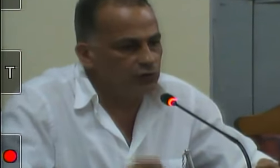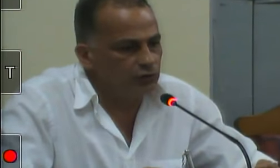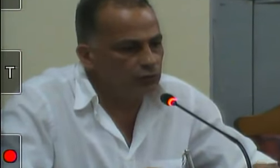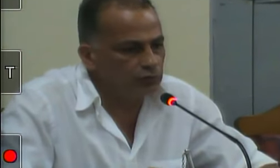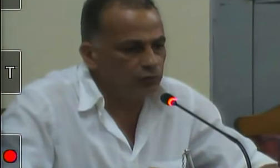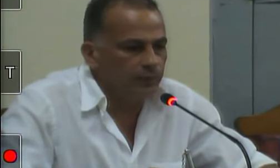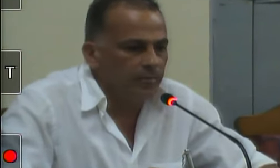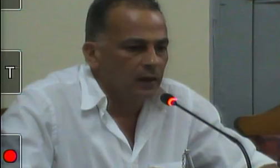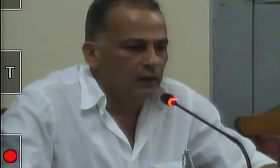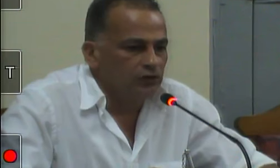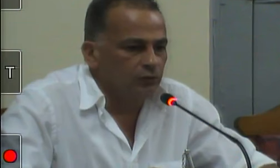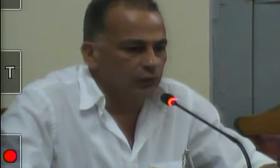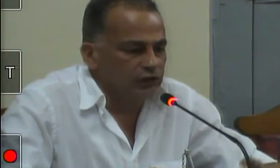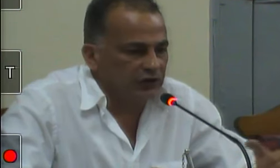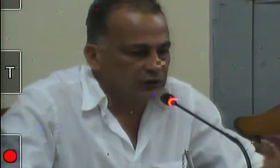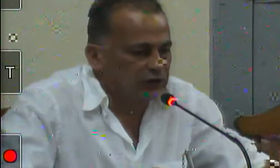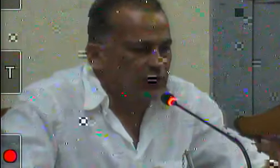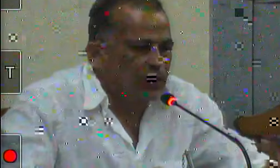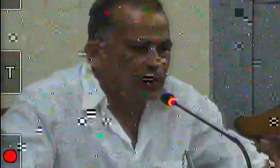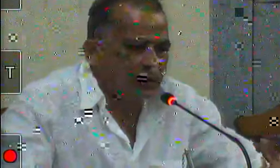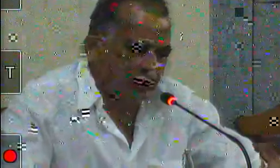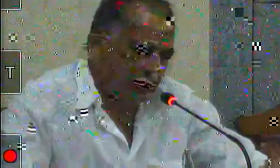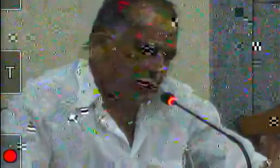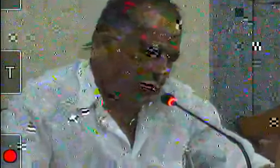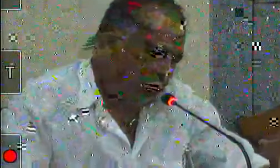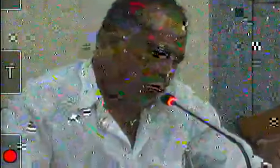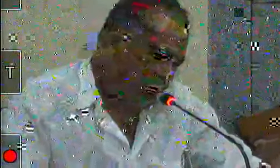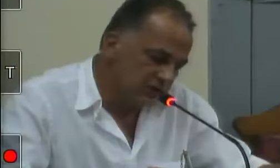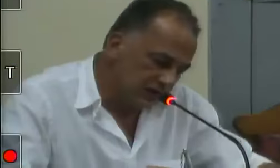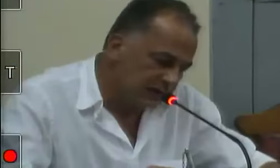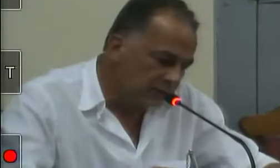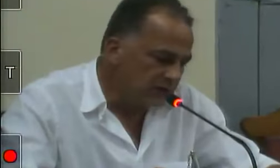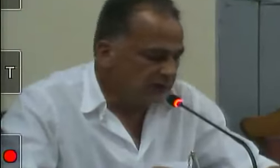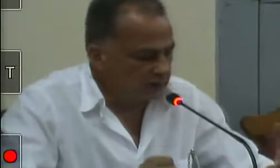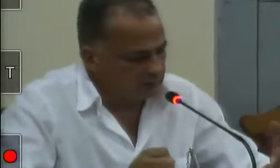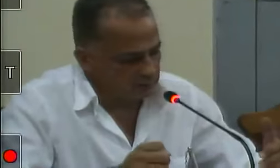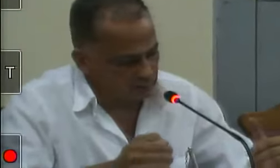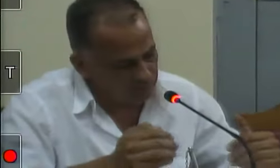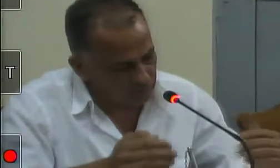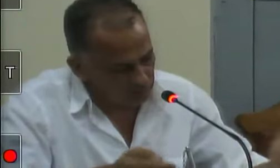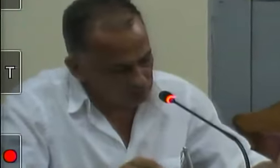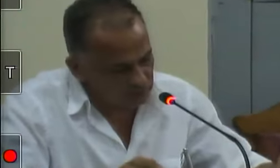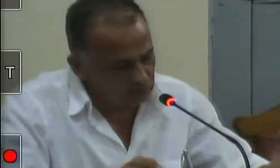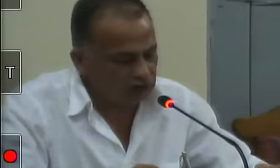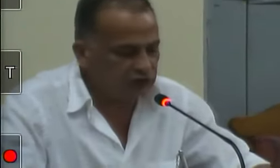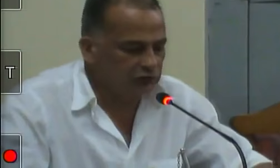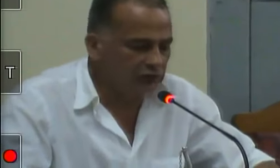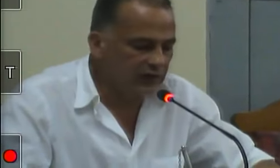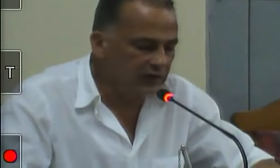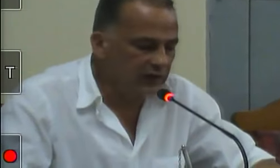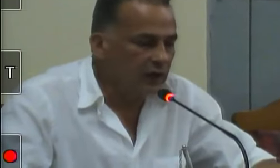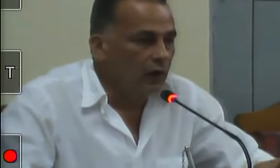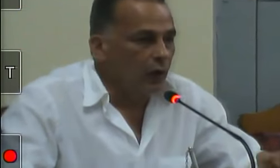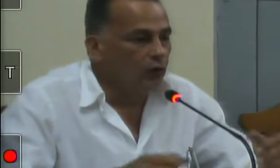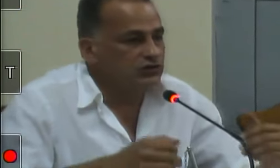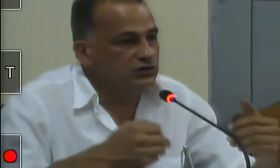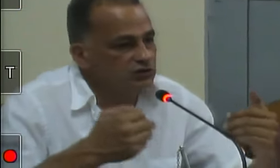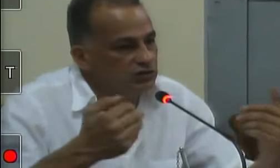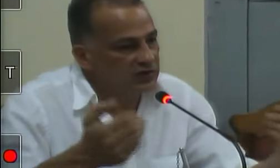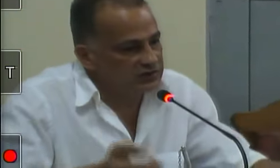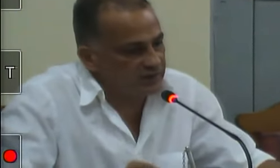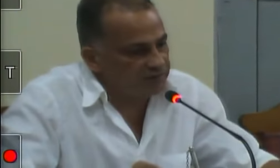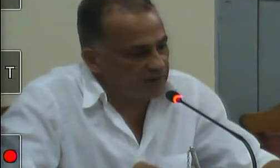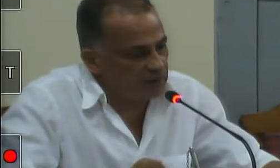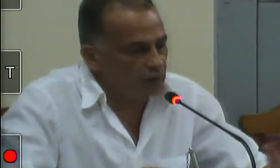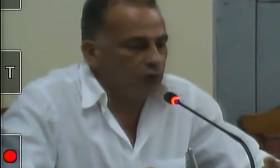proveniente, oriundo de um projeto de lei que ele já tramita, enfim, eu não sei o destino dele, ou se isso